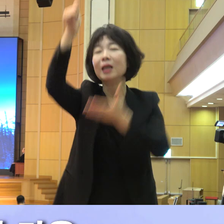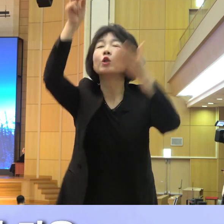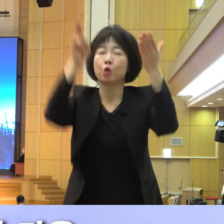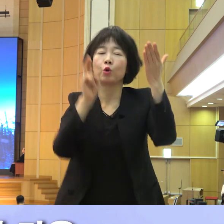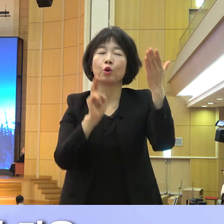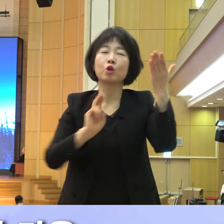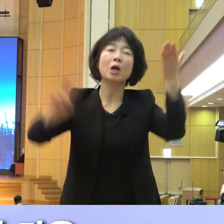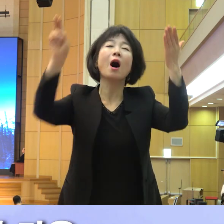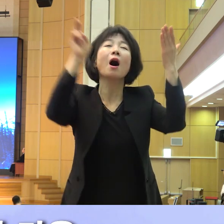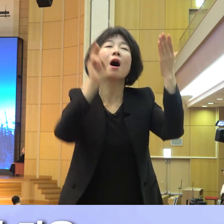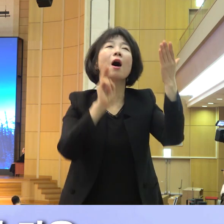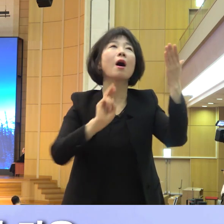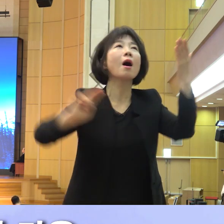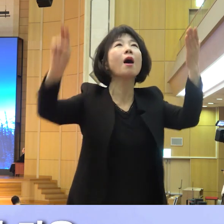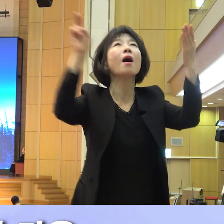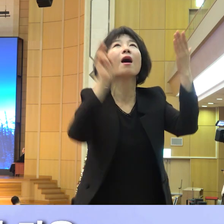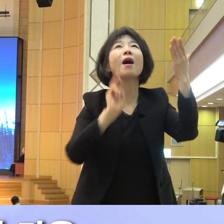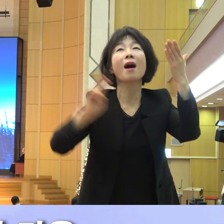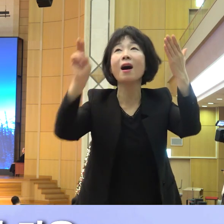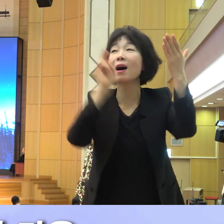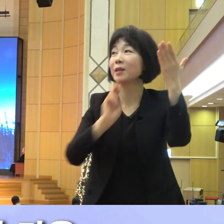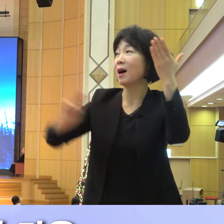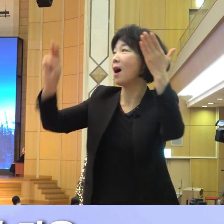아니니. 주를